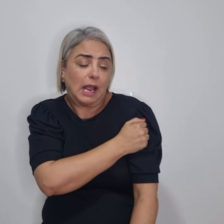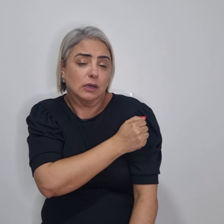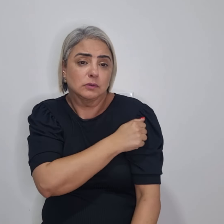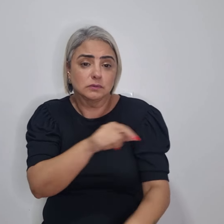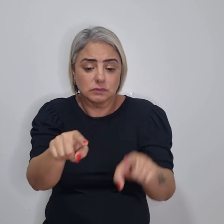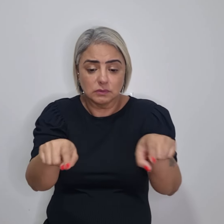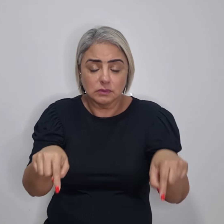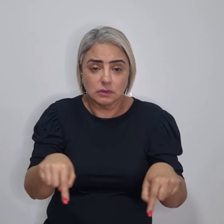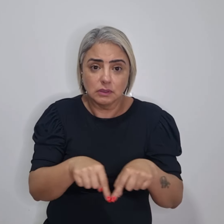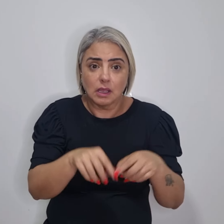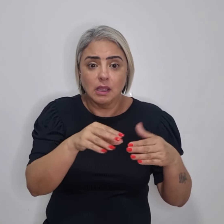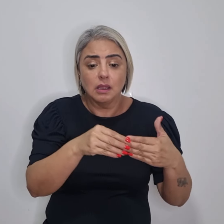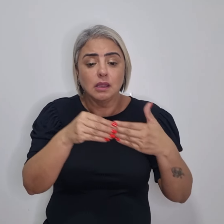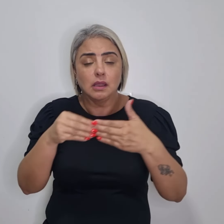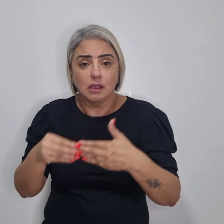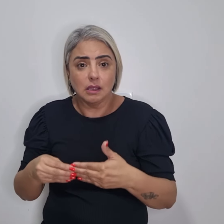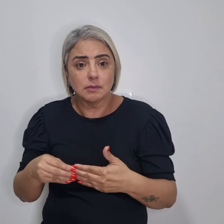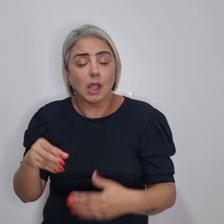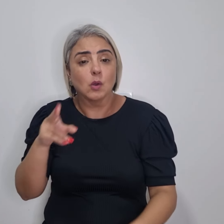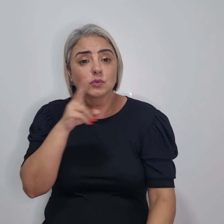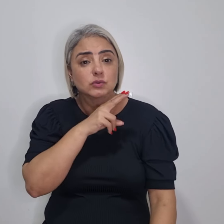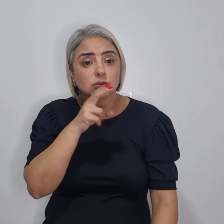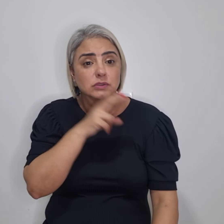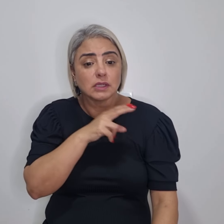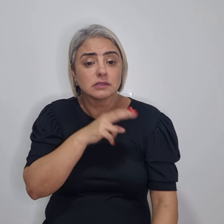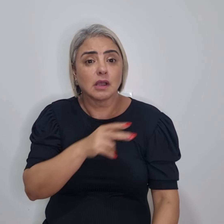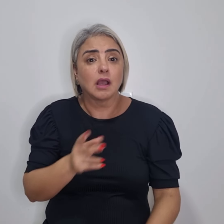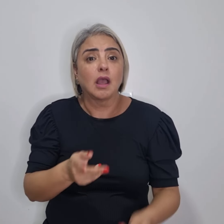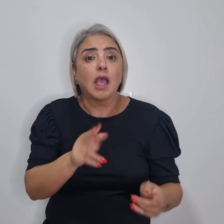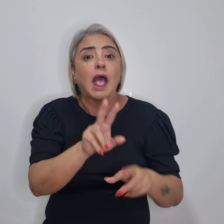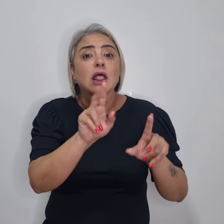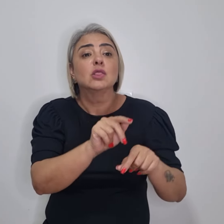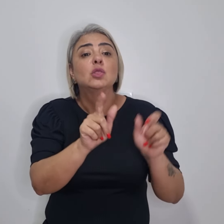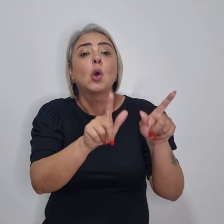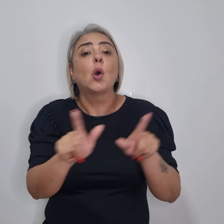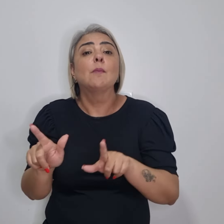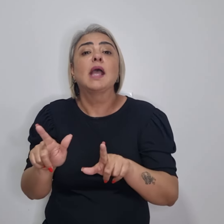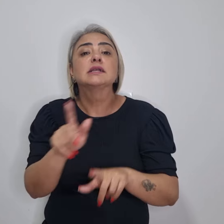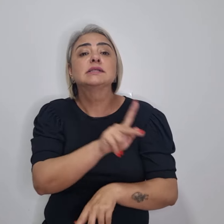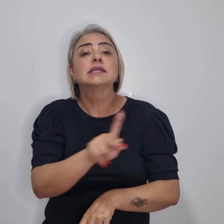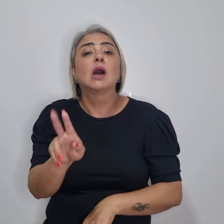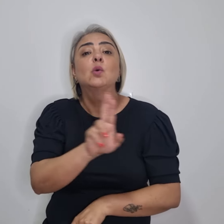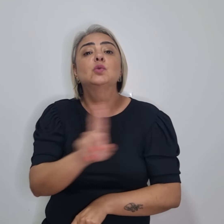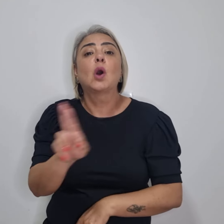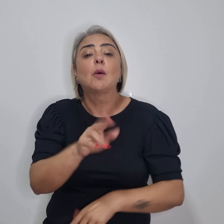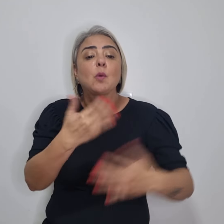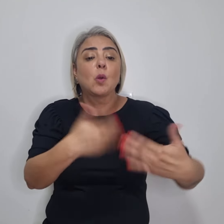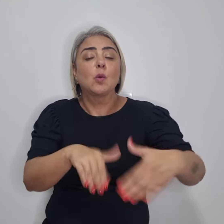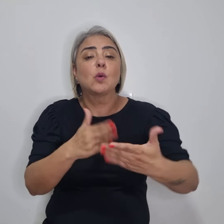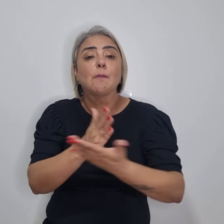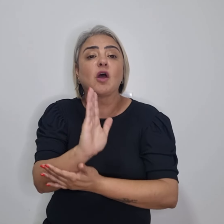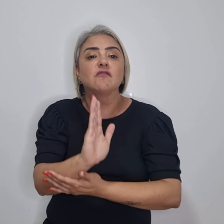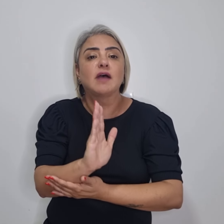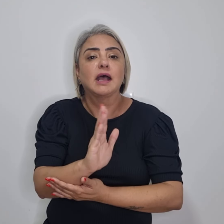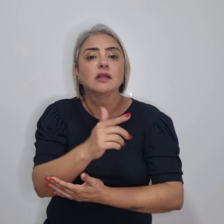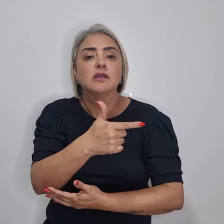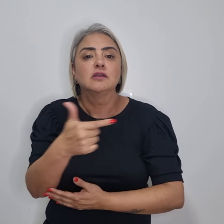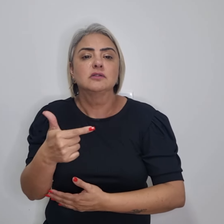e encaminhar com urgência as nomeações do concurso de 2022 é fundamental para